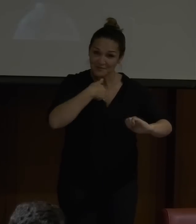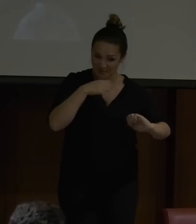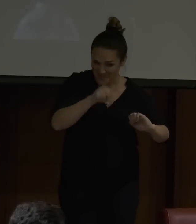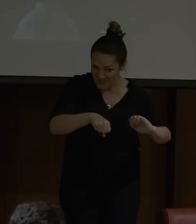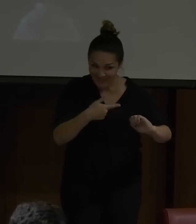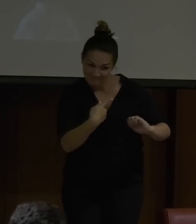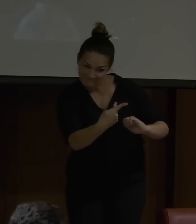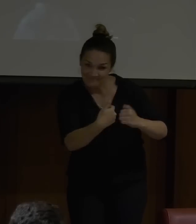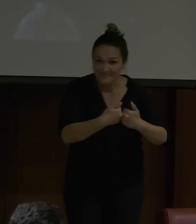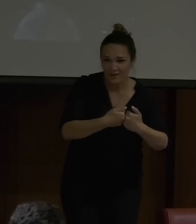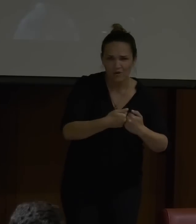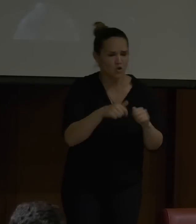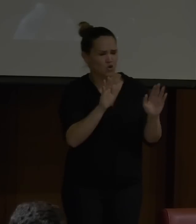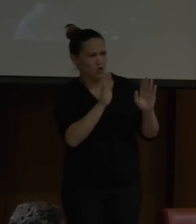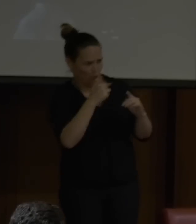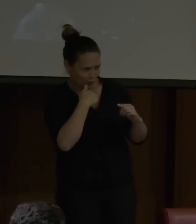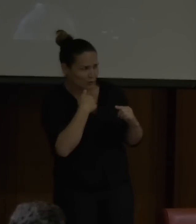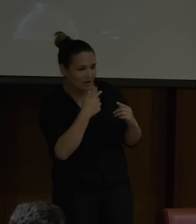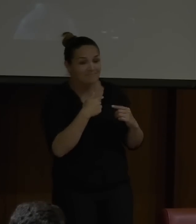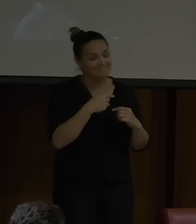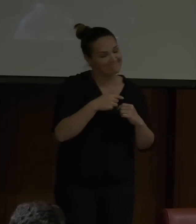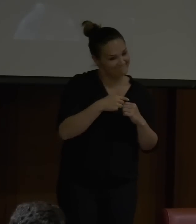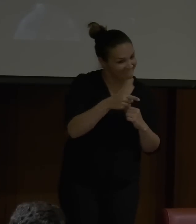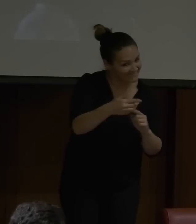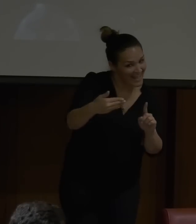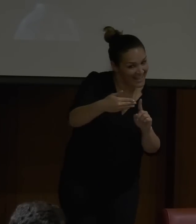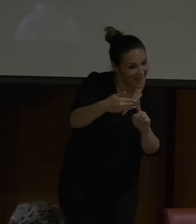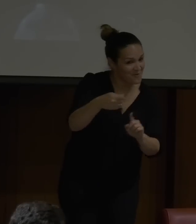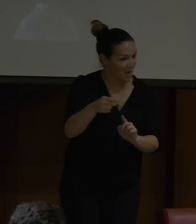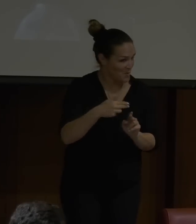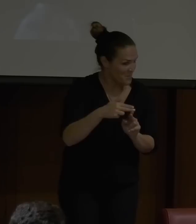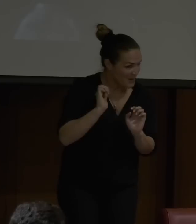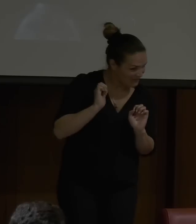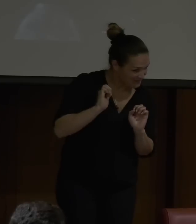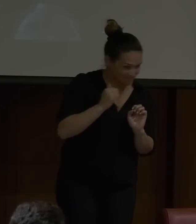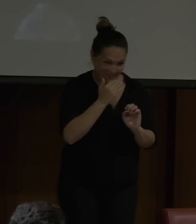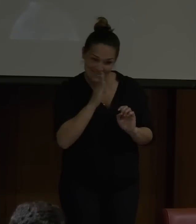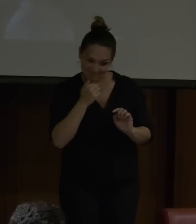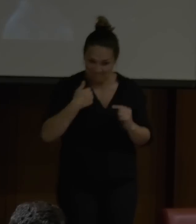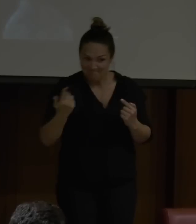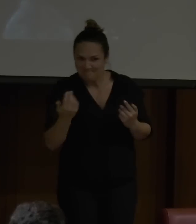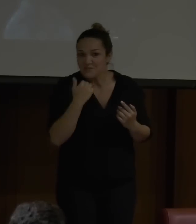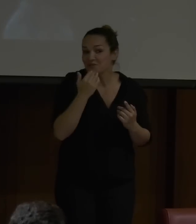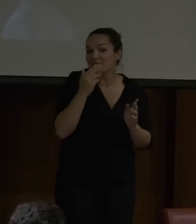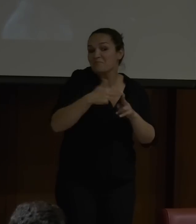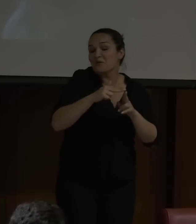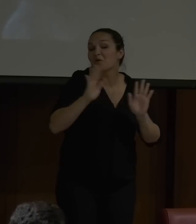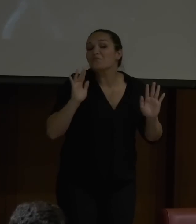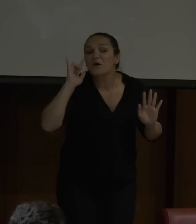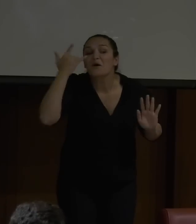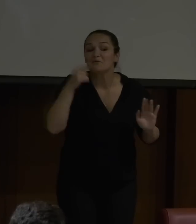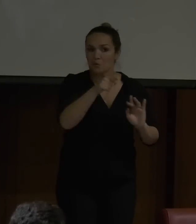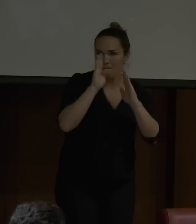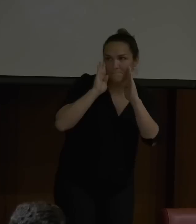a decir eso, ve? Sí, señorita, tienes un enamorado y va a llegar pronto. Más pronto de lo que crees. Tienes que